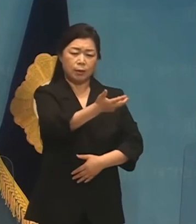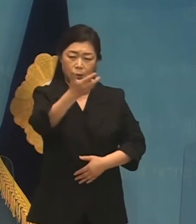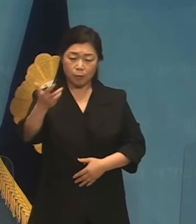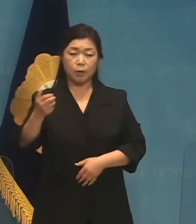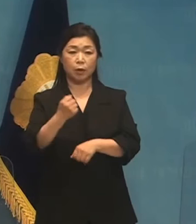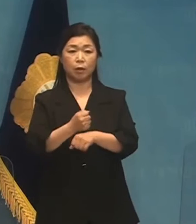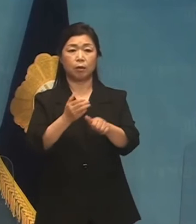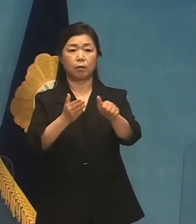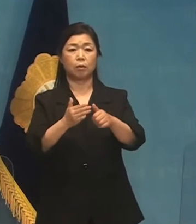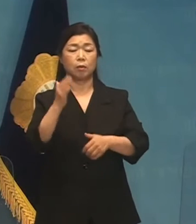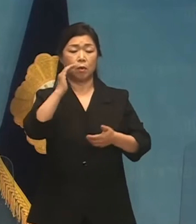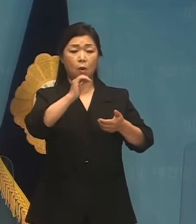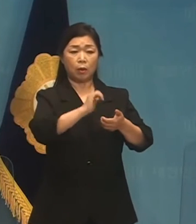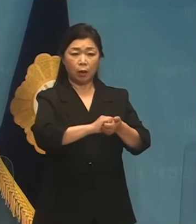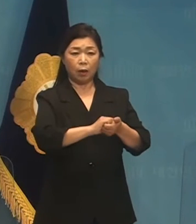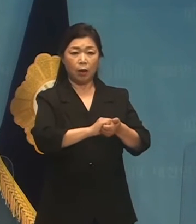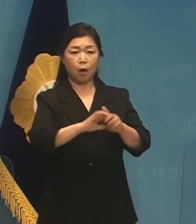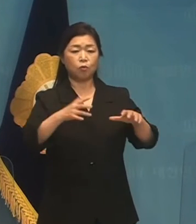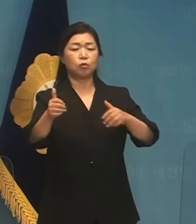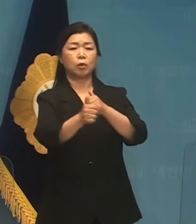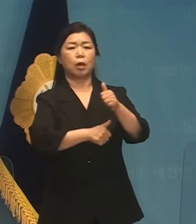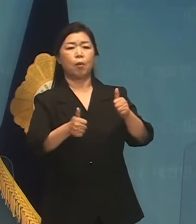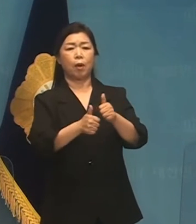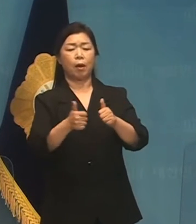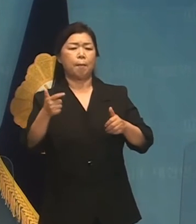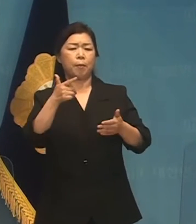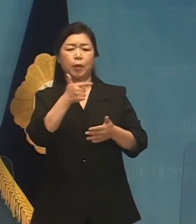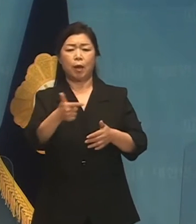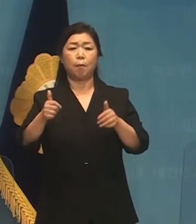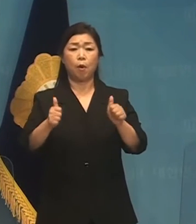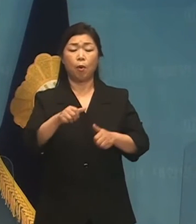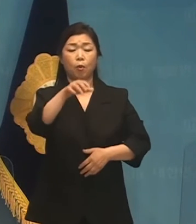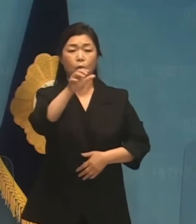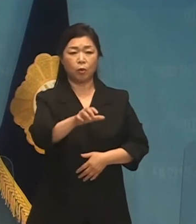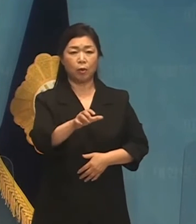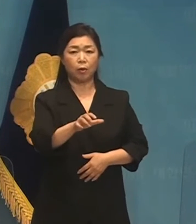이전합시다. 청와대와 국회, 대법원 등